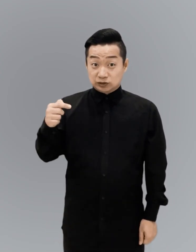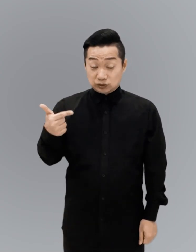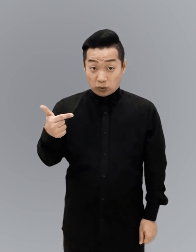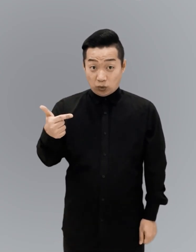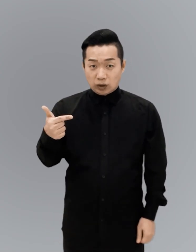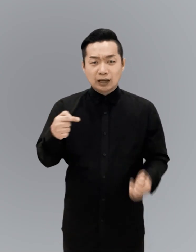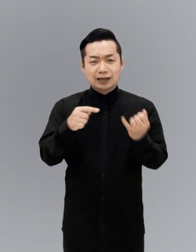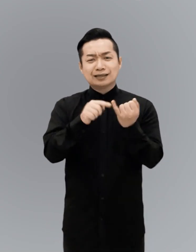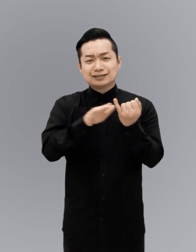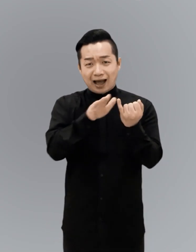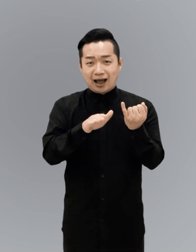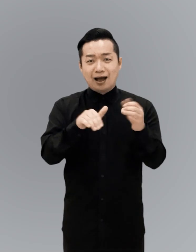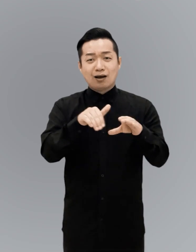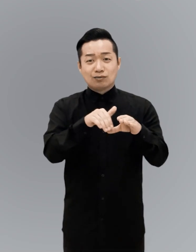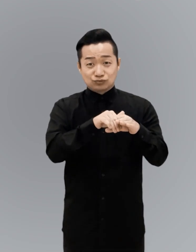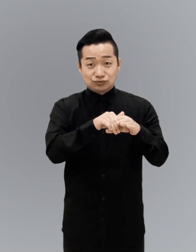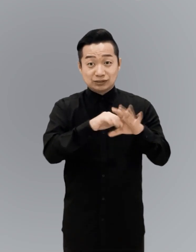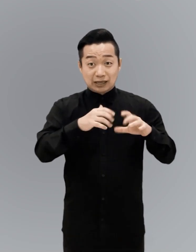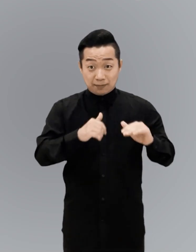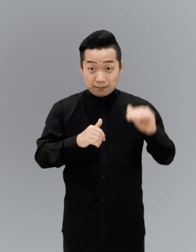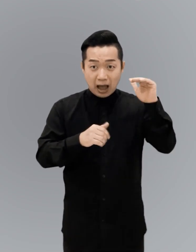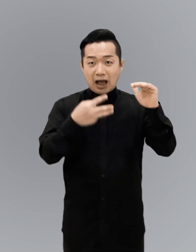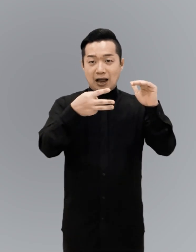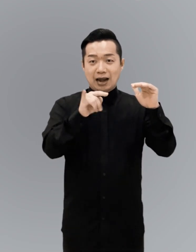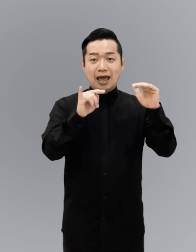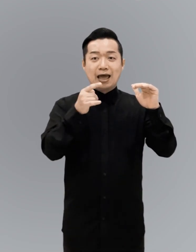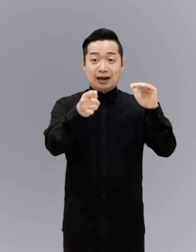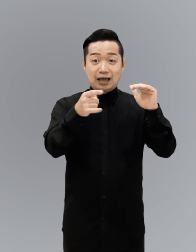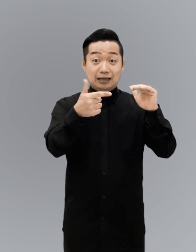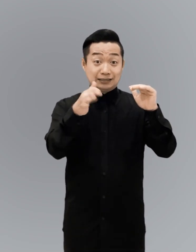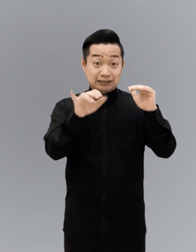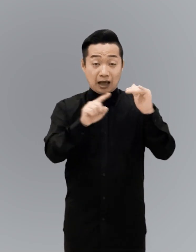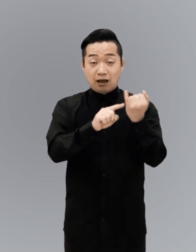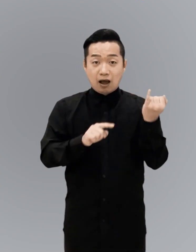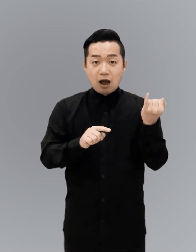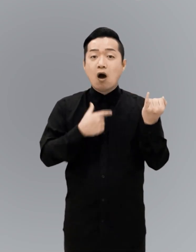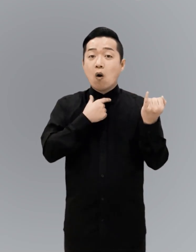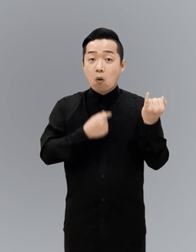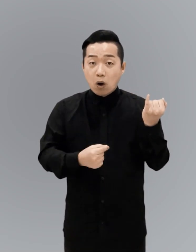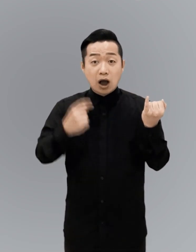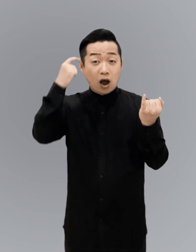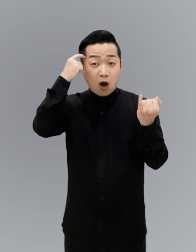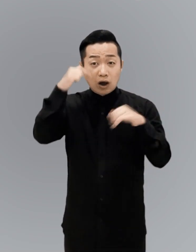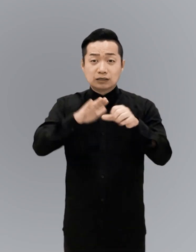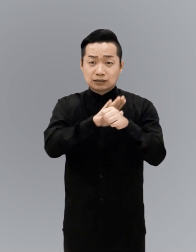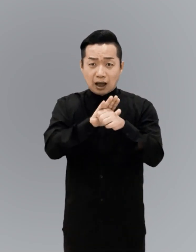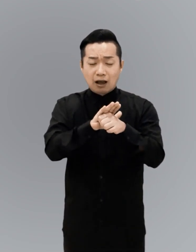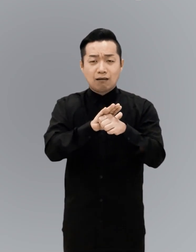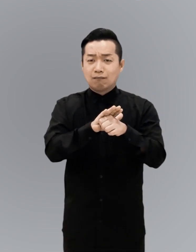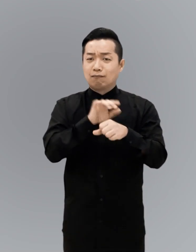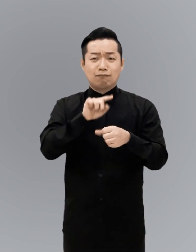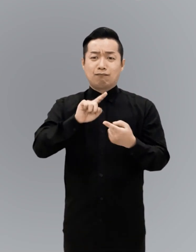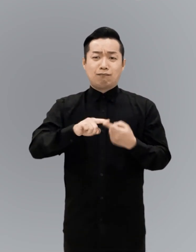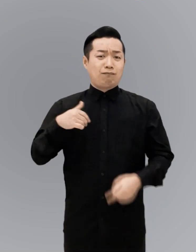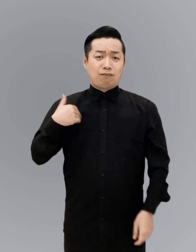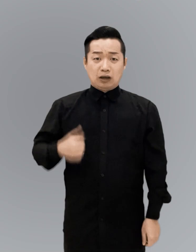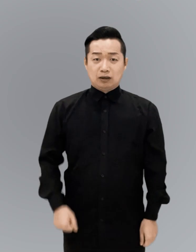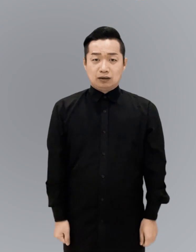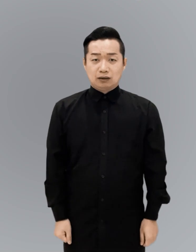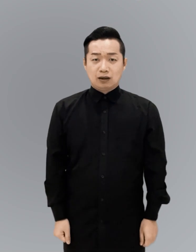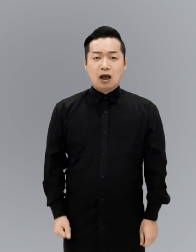존이 유일하게 사랑하는 문명세계에서 자란 레니나는 존이 원하는 정신적 사랑을 알지 못한